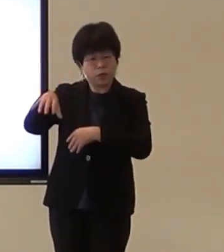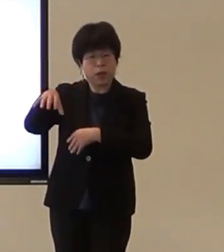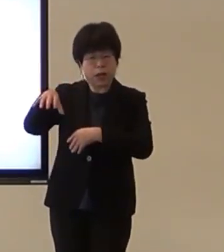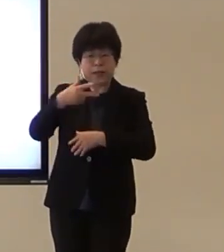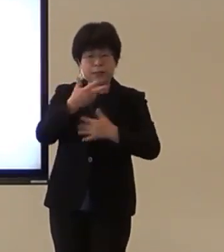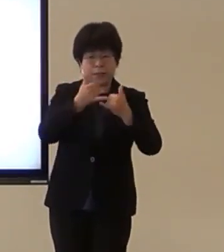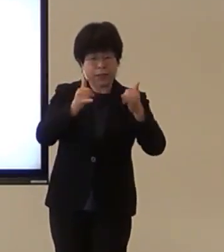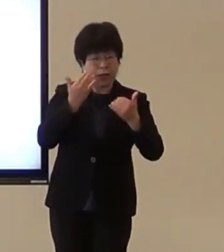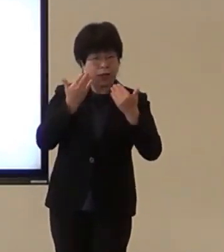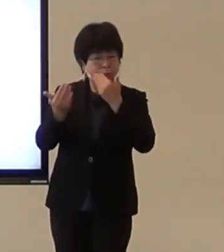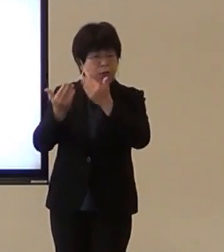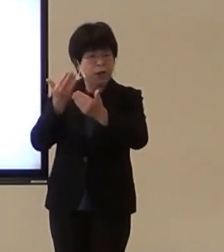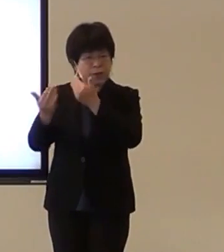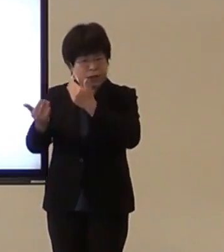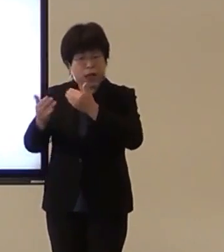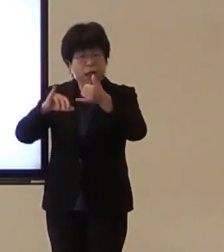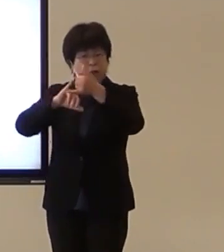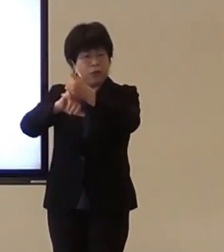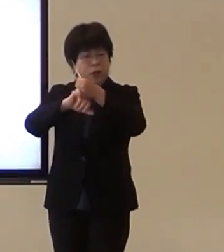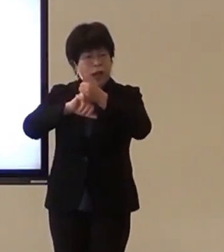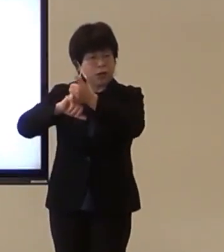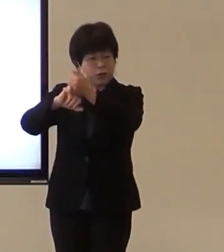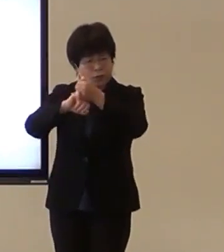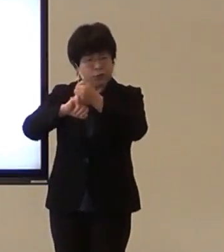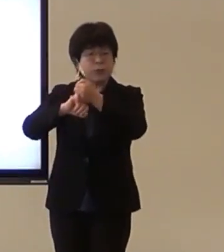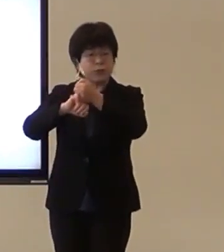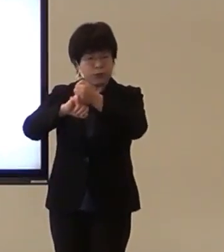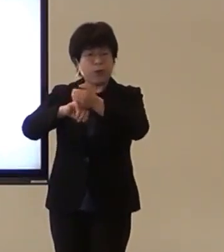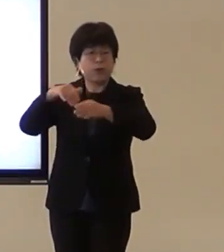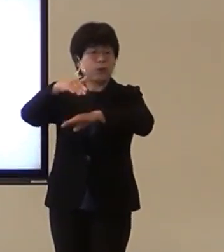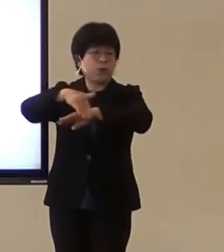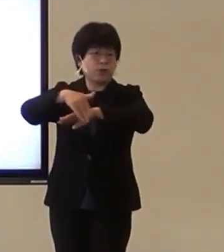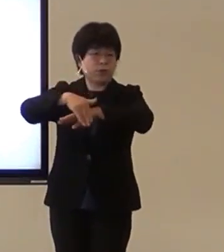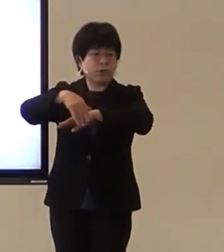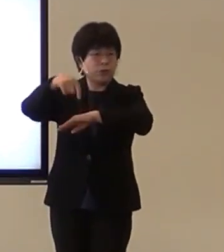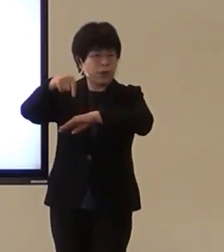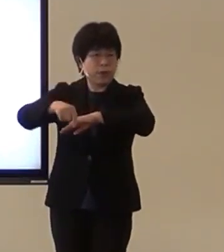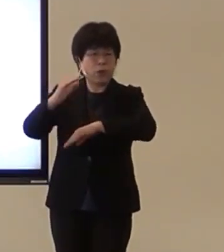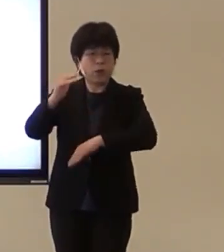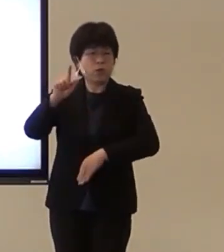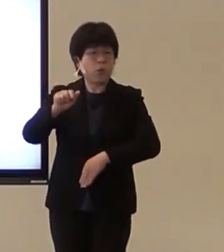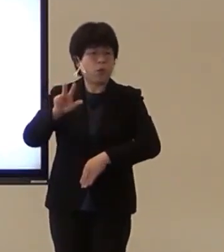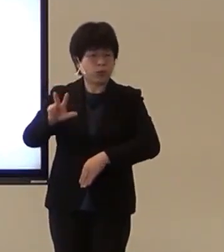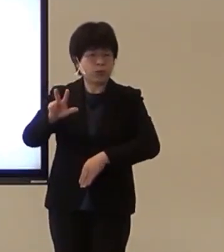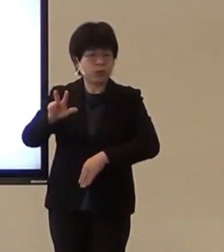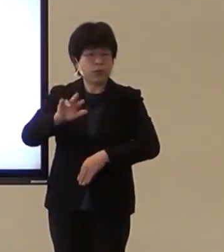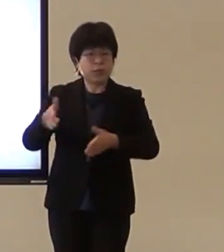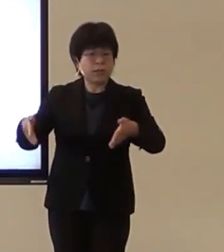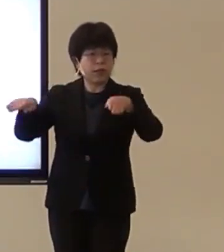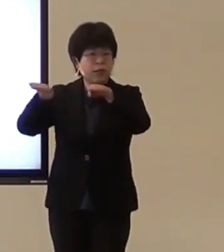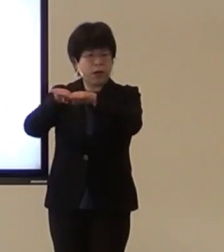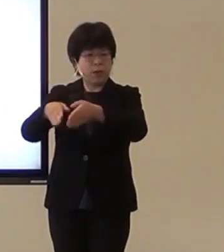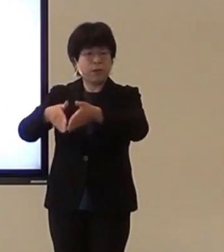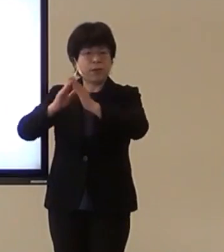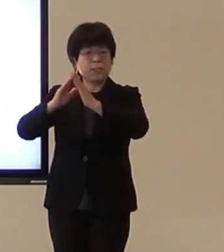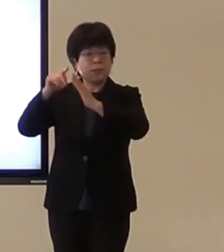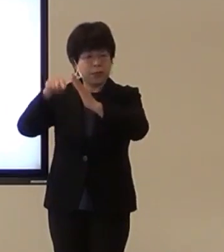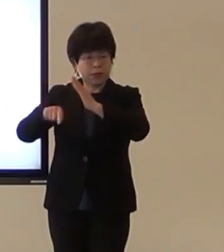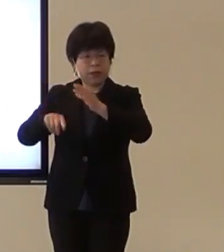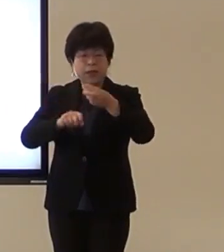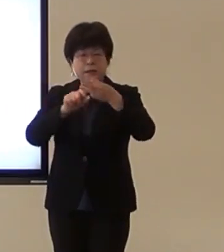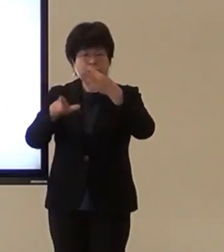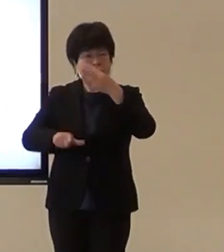問い合わせや予約受付等に対応するためのコールセンターを設置してまいります。そして3月中旬以